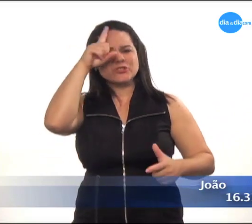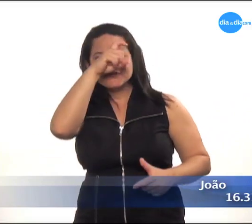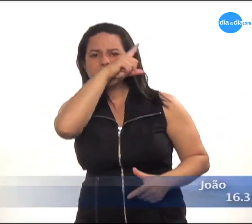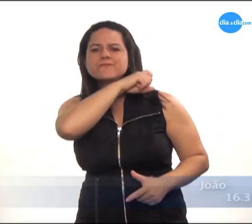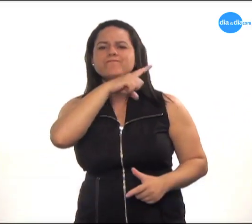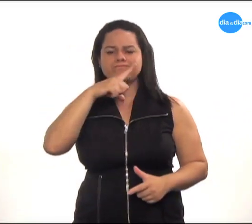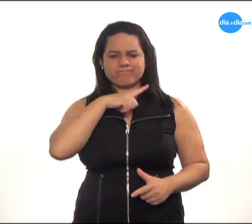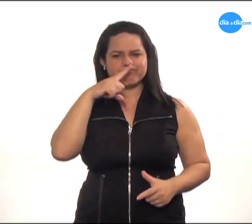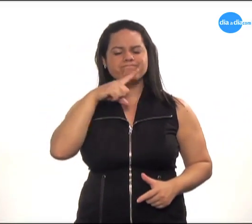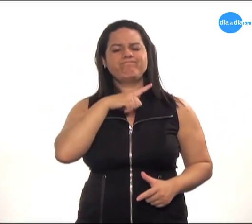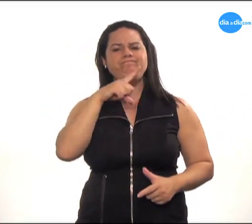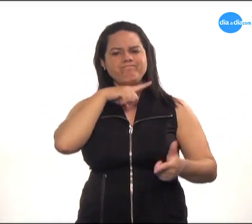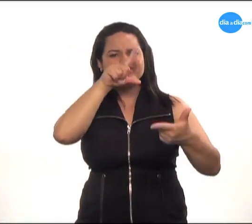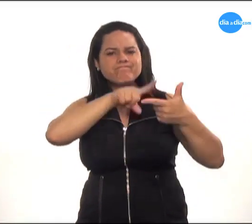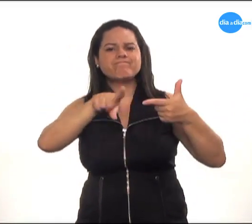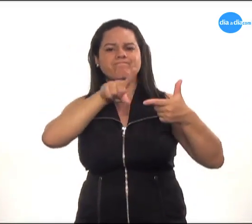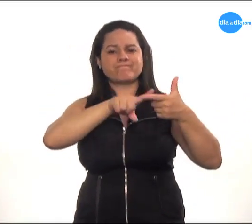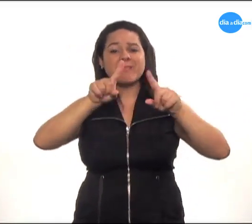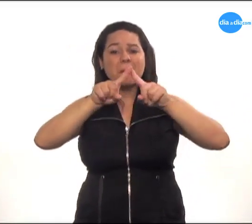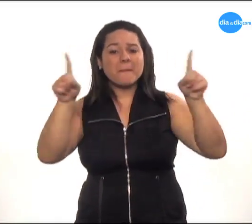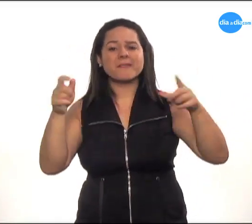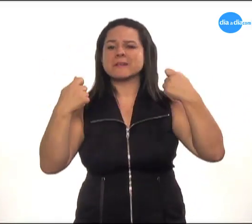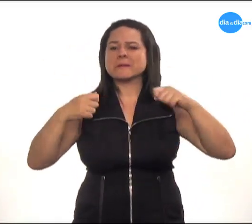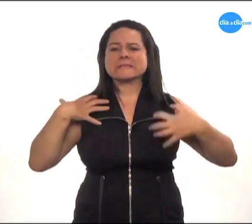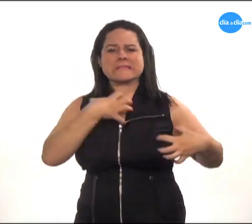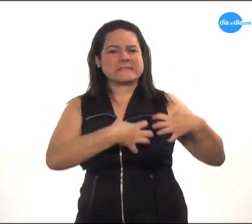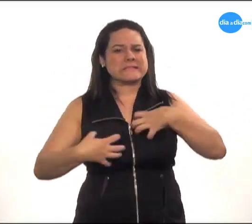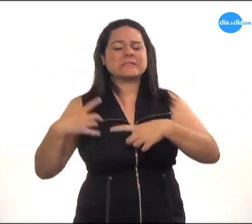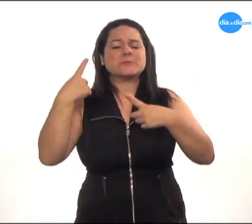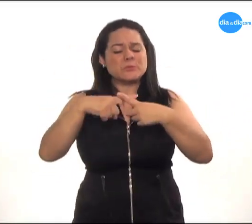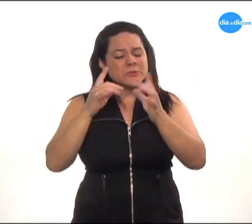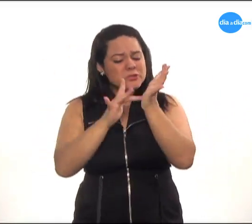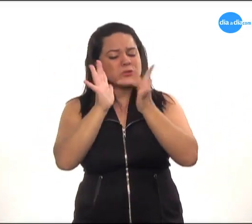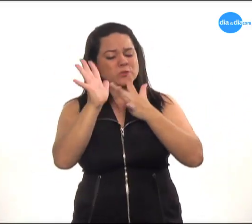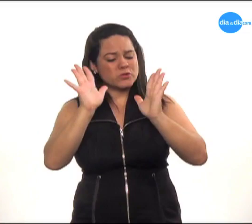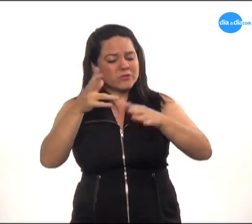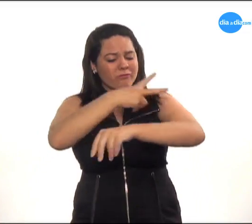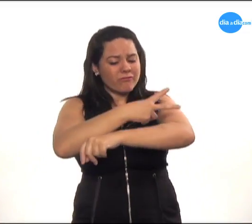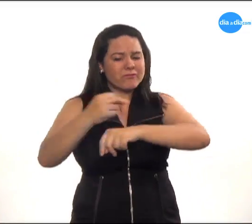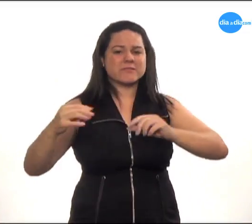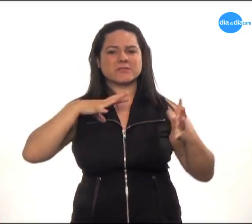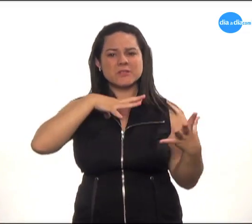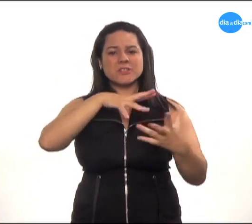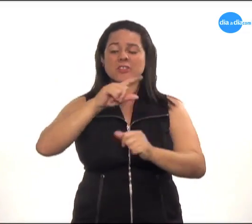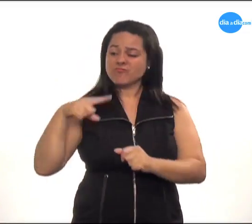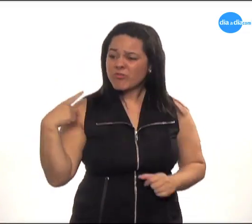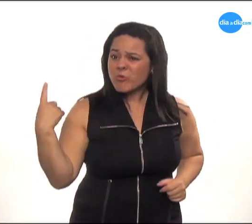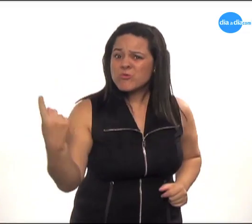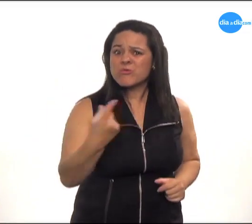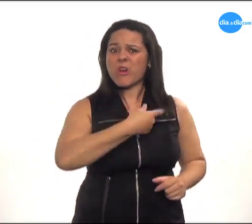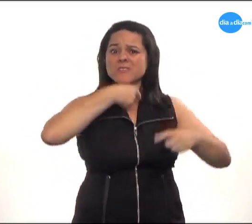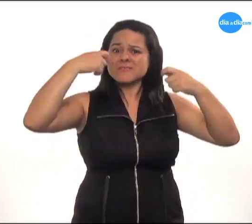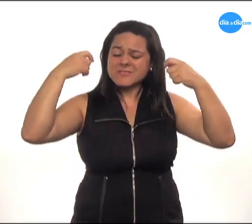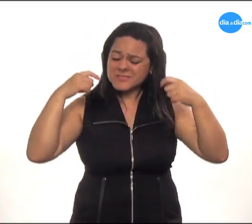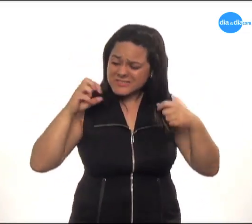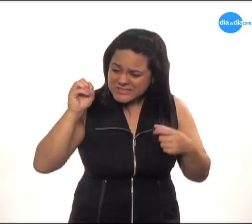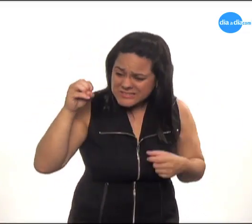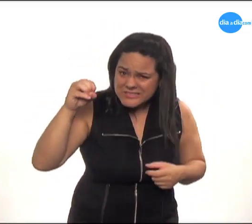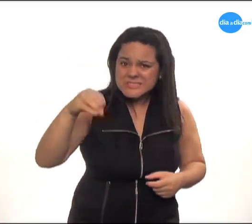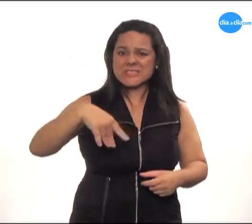nós vamos passar por desertos, nós vamos passar por momentos de enfrentamento, nós vamos passar por dias